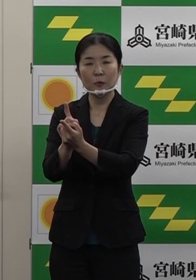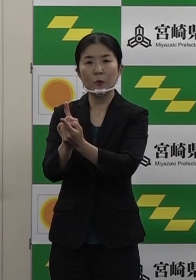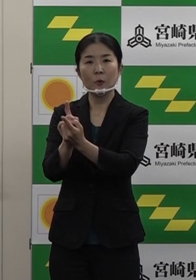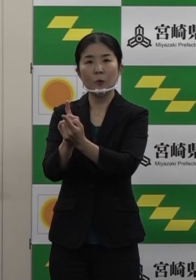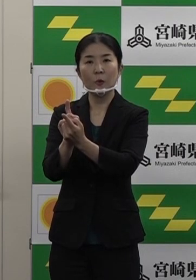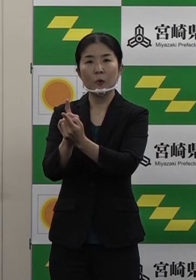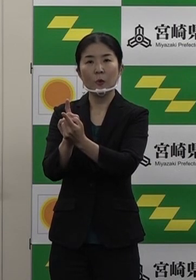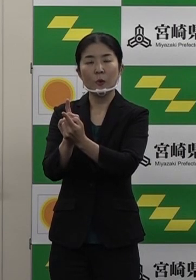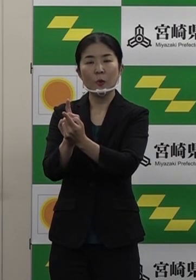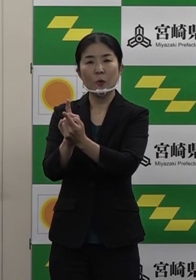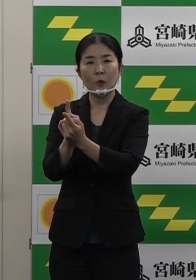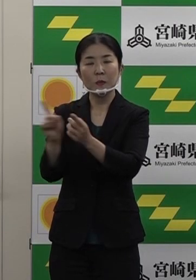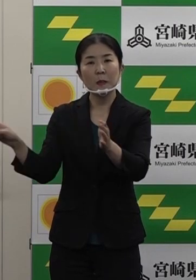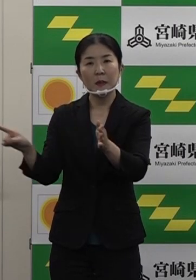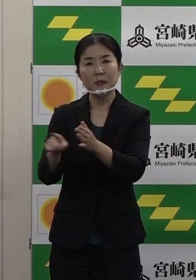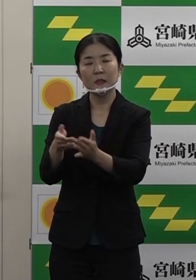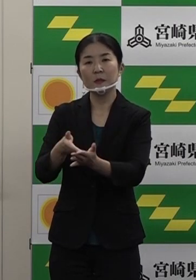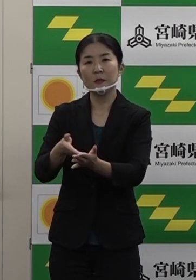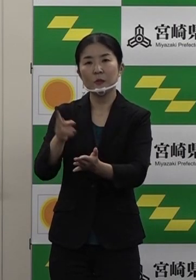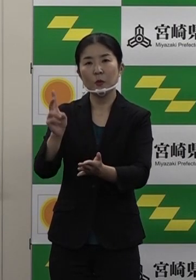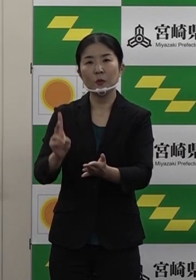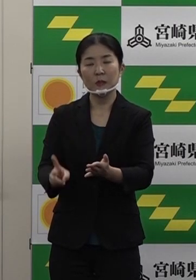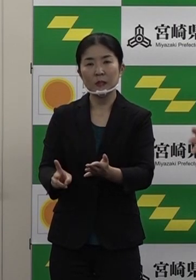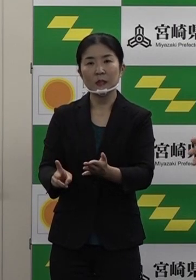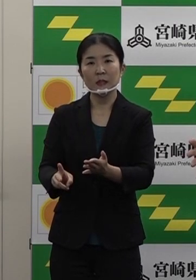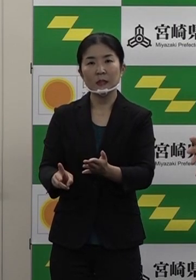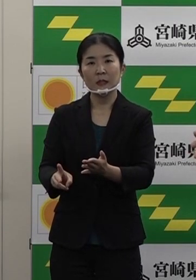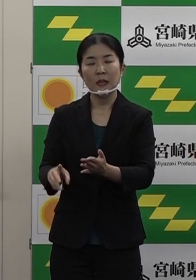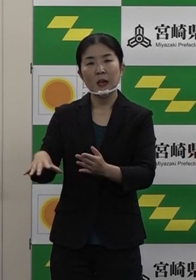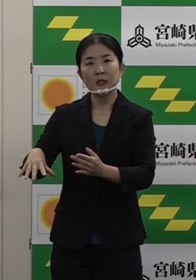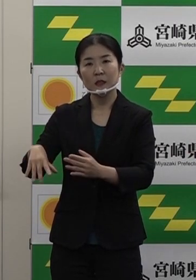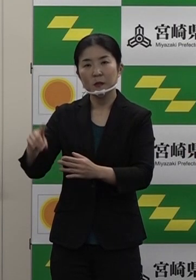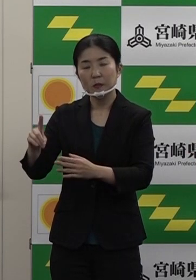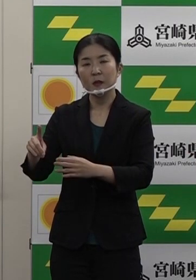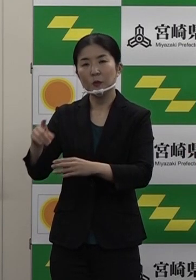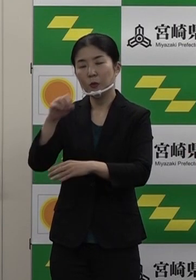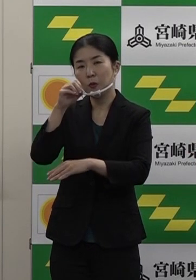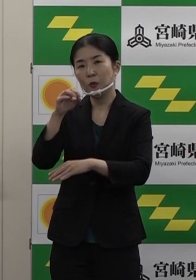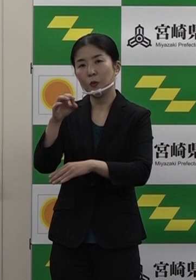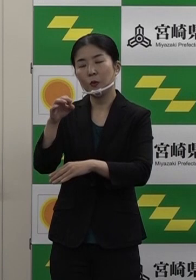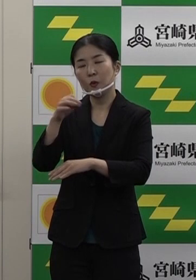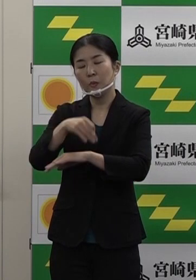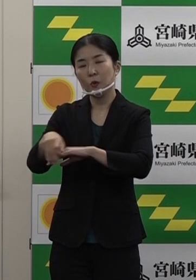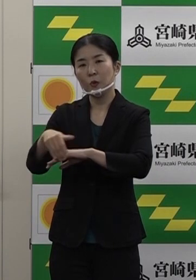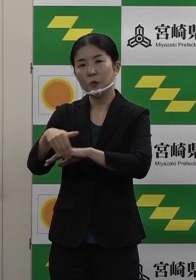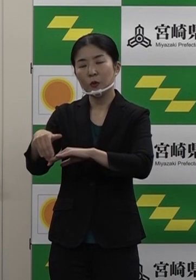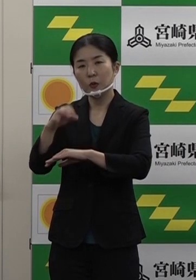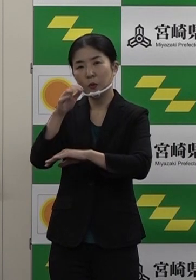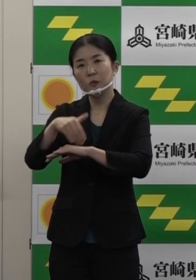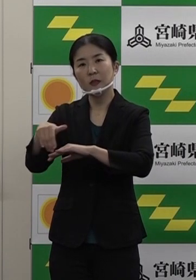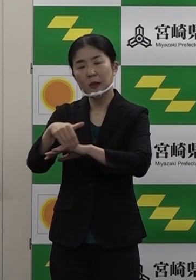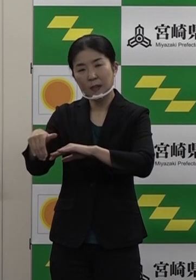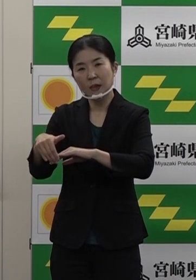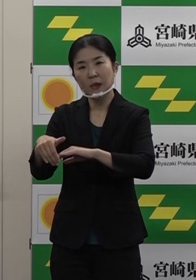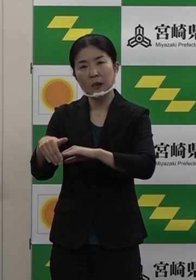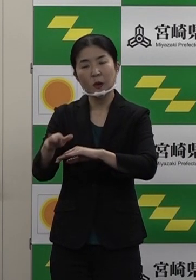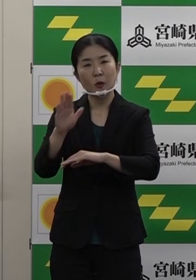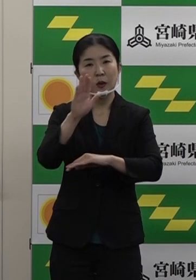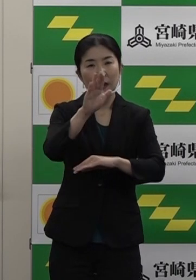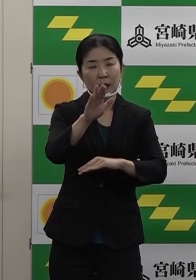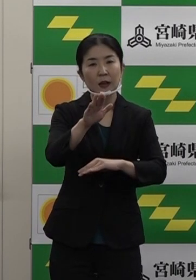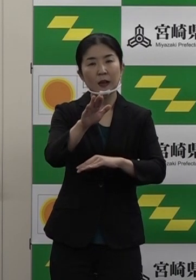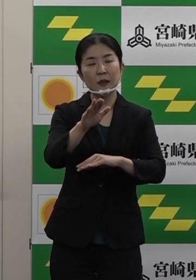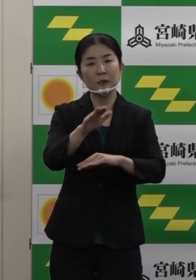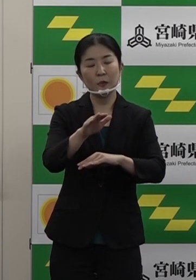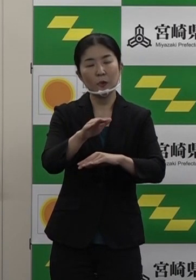もこれまで説明しておりますように既に当初予算で仕組んだものの事業がこれまでこれから展開する